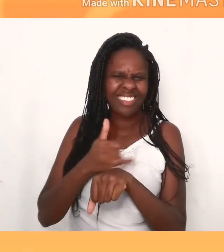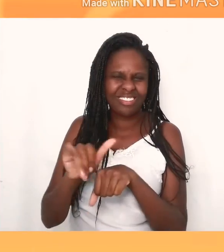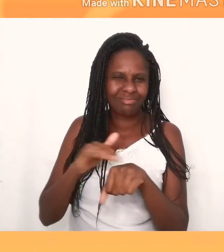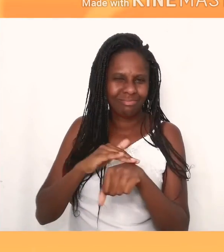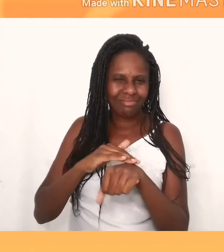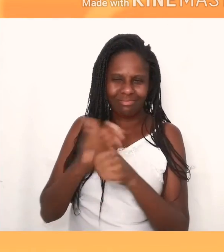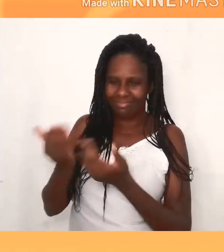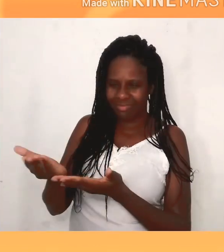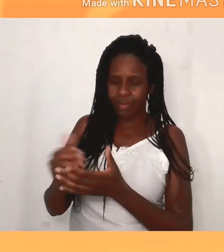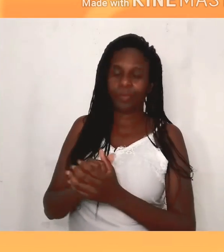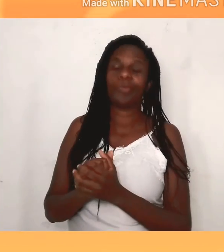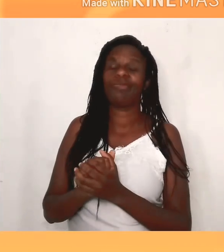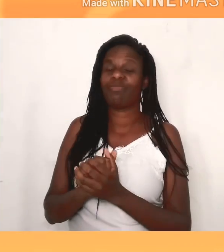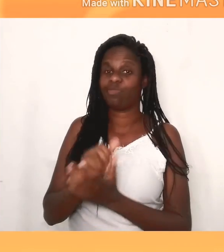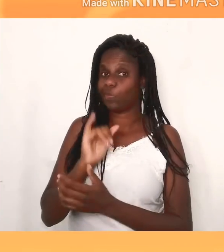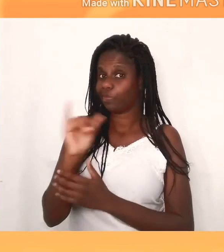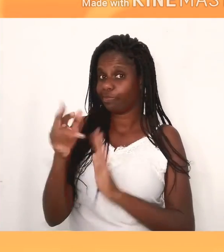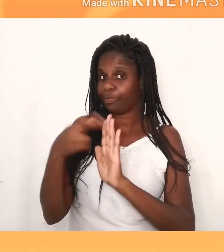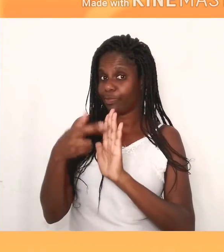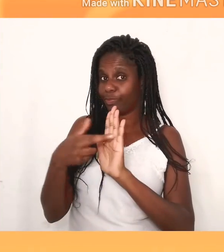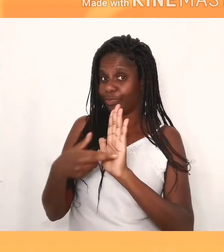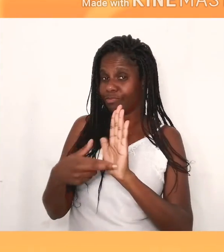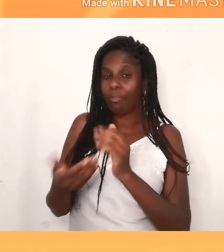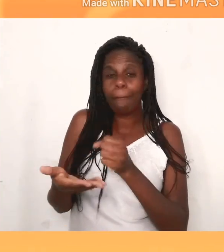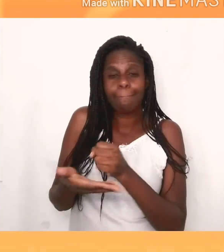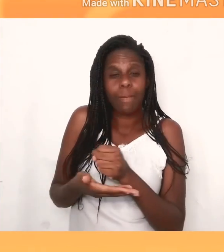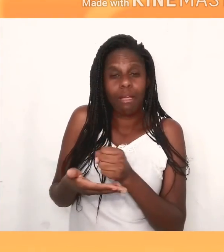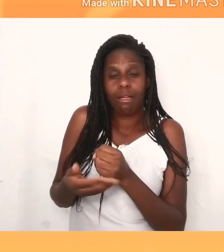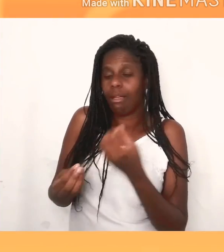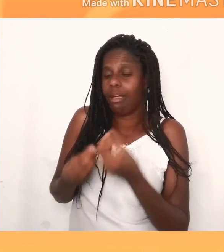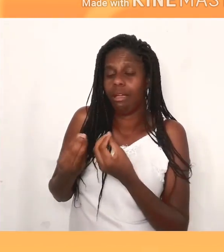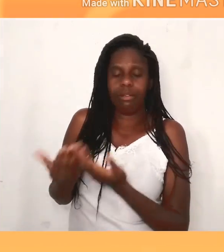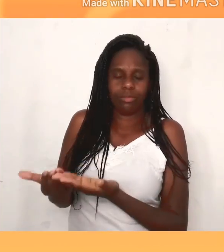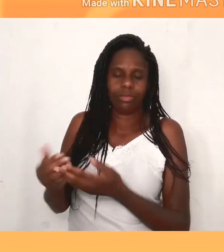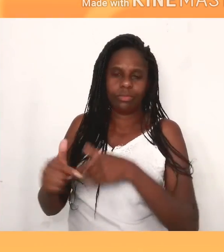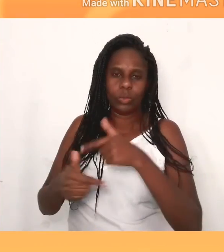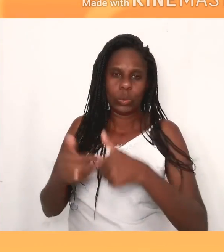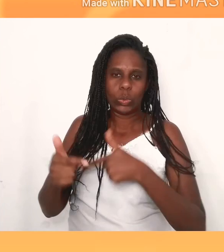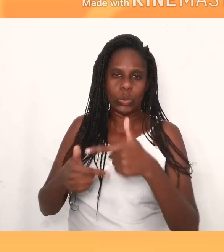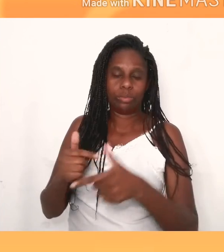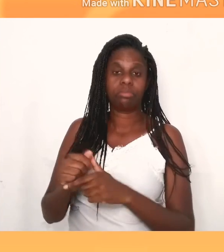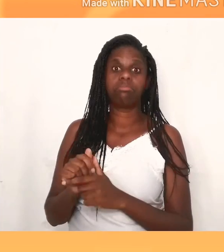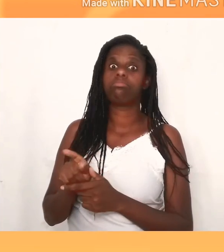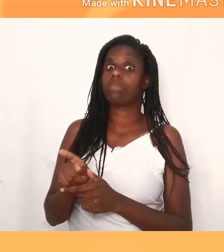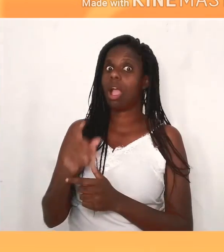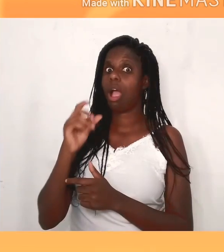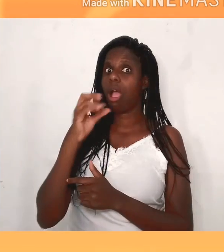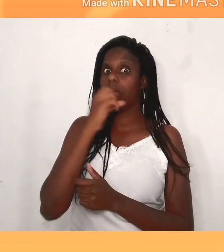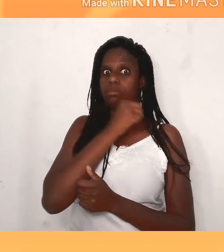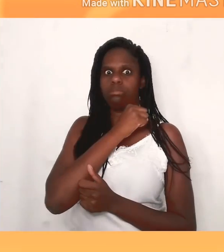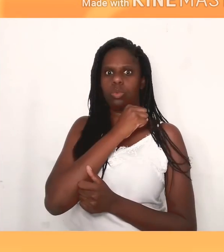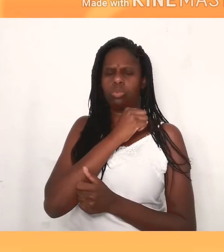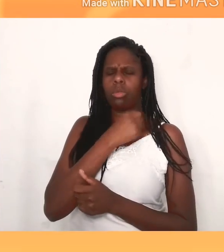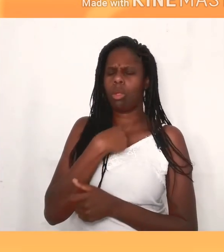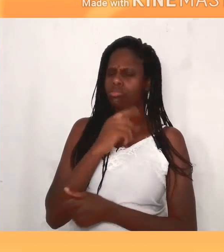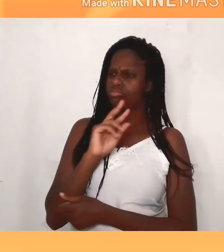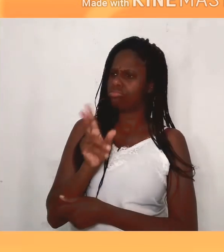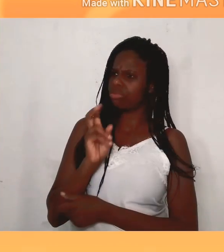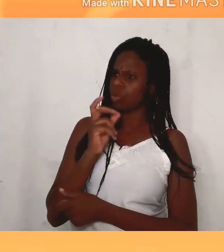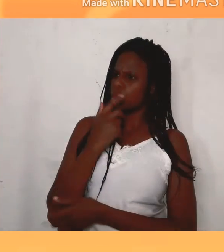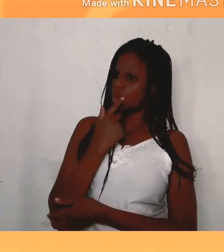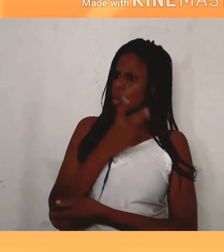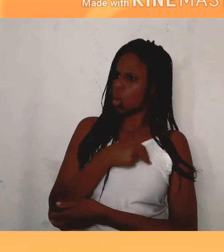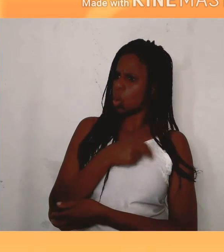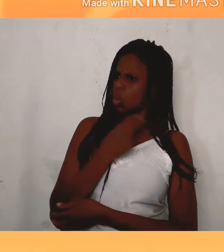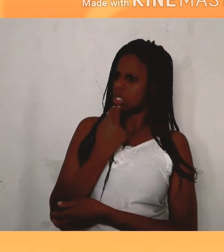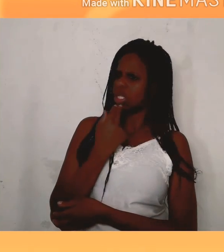né, improvisadamente, falei assim regras básicas para ele e ele se virou muito rápido, né?